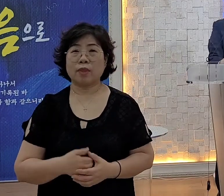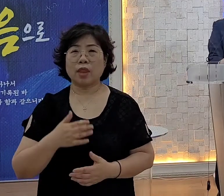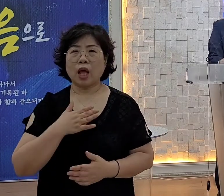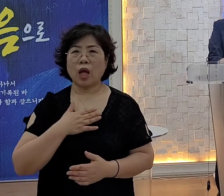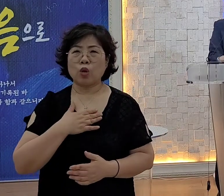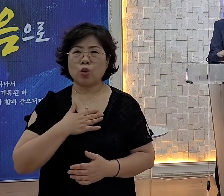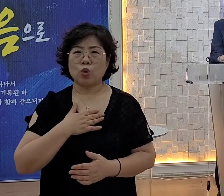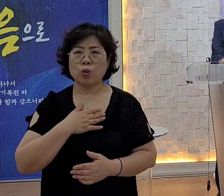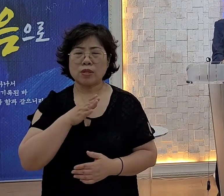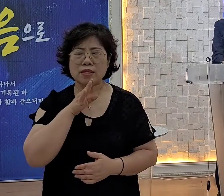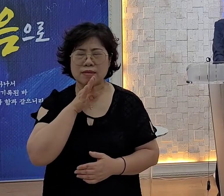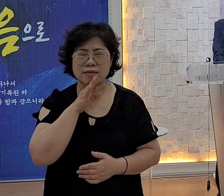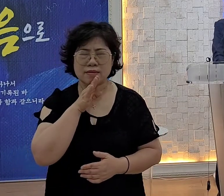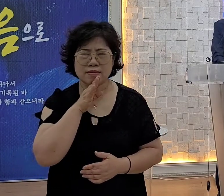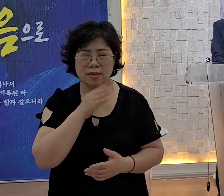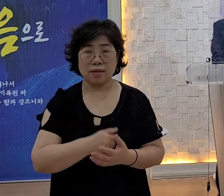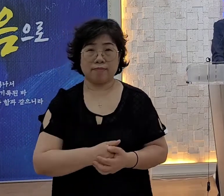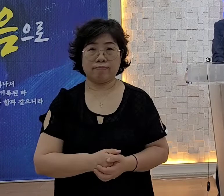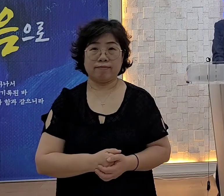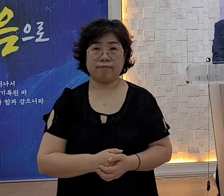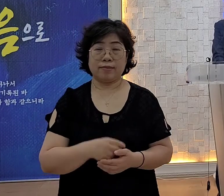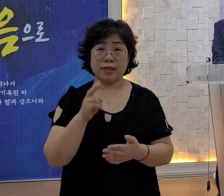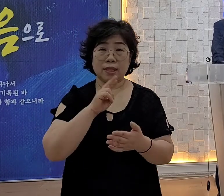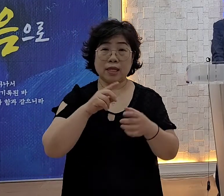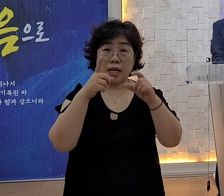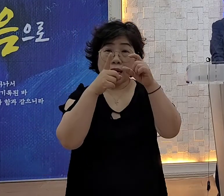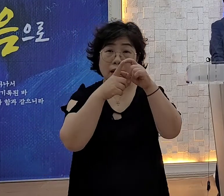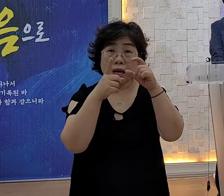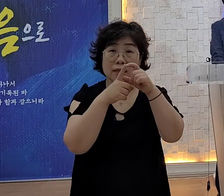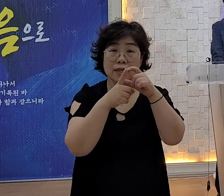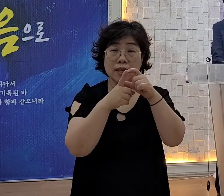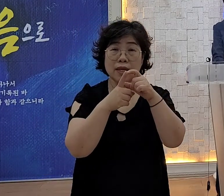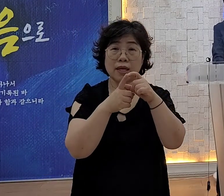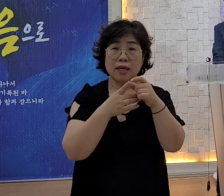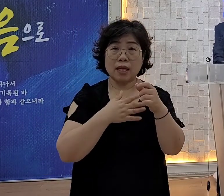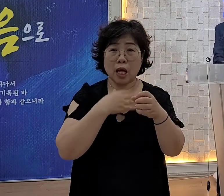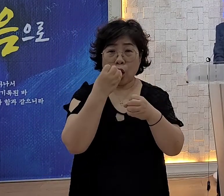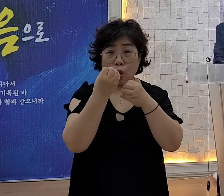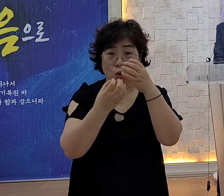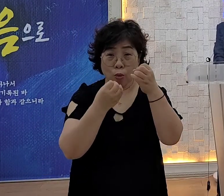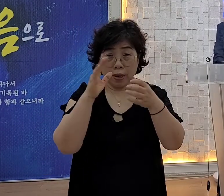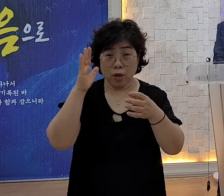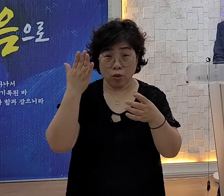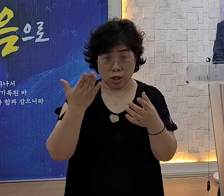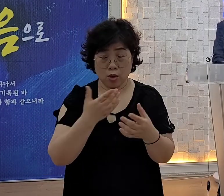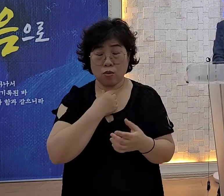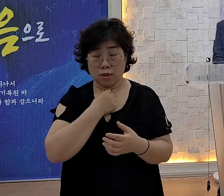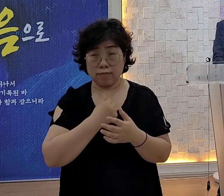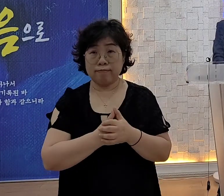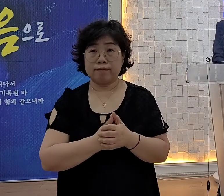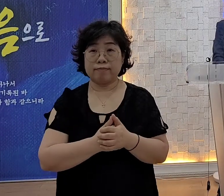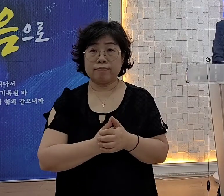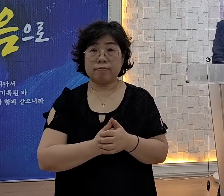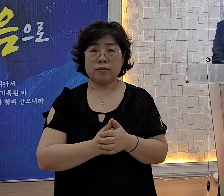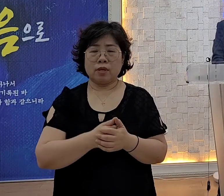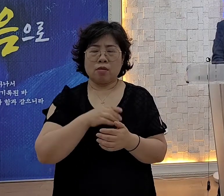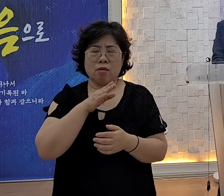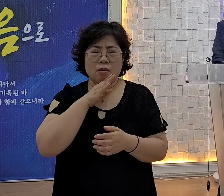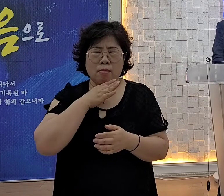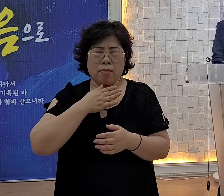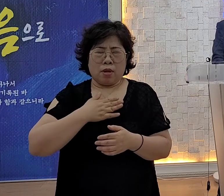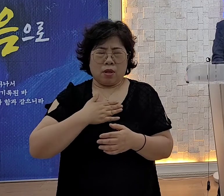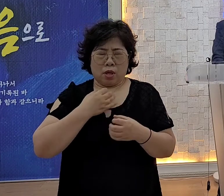나도 진짜 이 찬양의 이 가사가 내 고백이 되기를 원합니다. 그리고 이 진짜 주님 이게 내